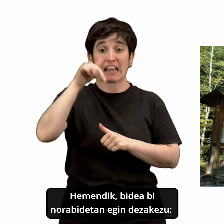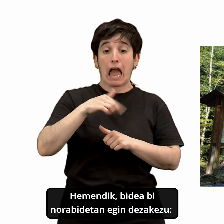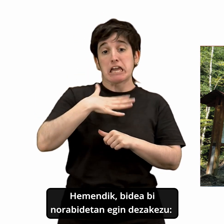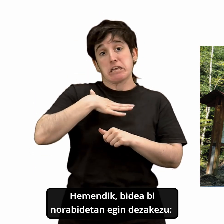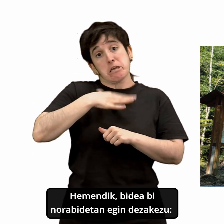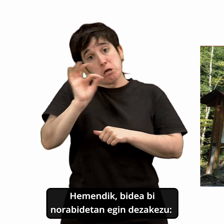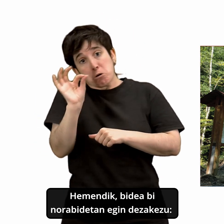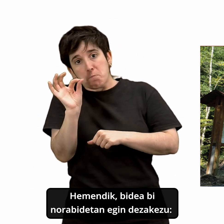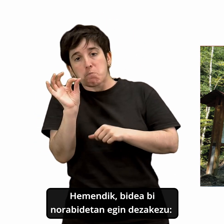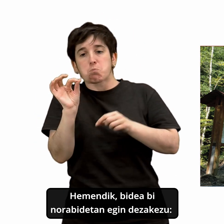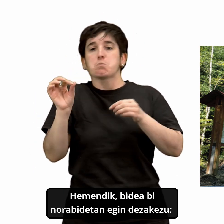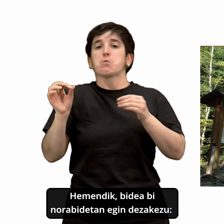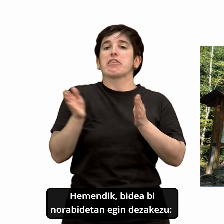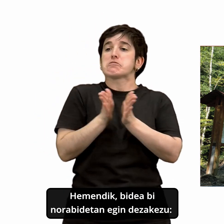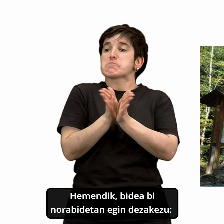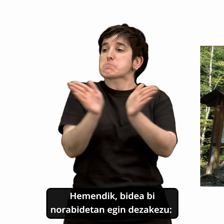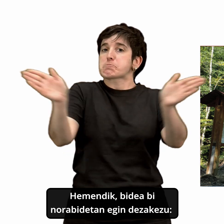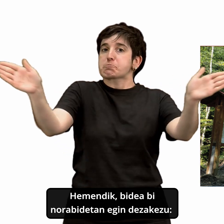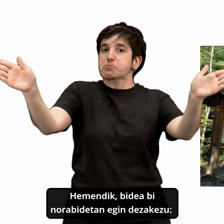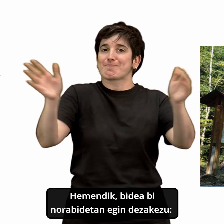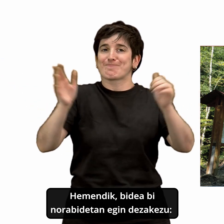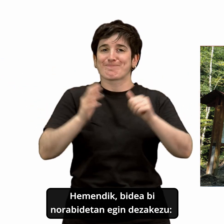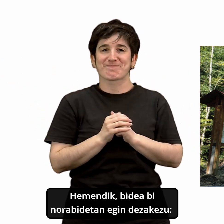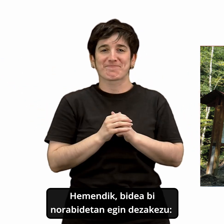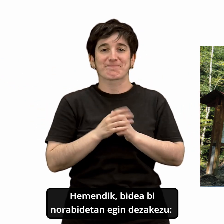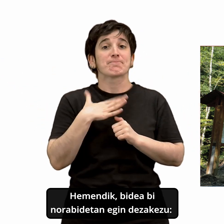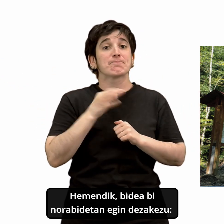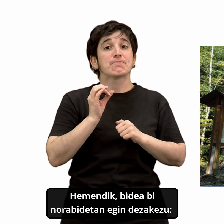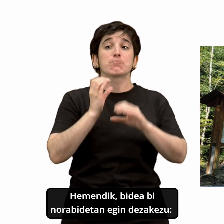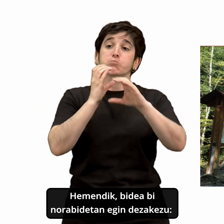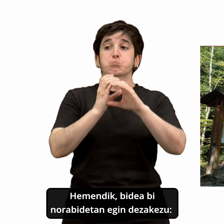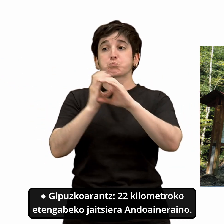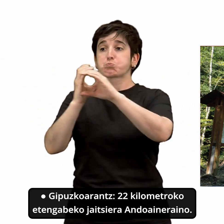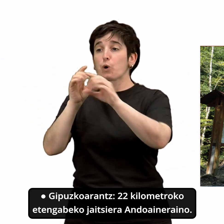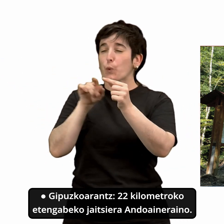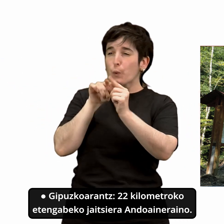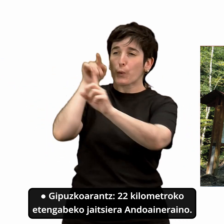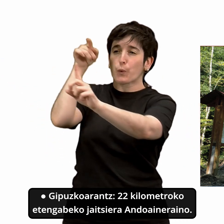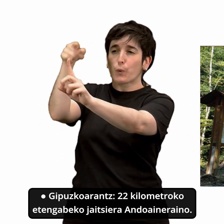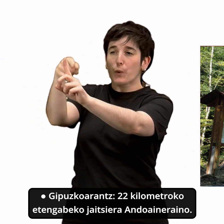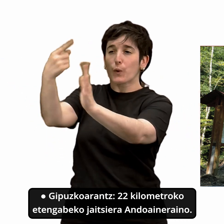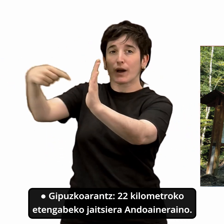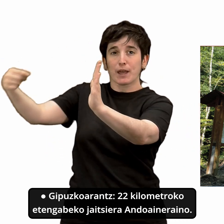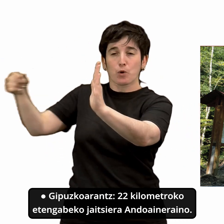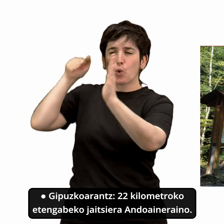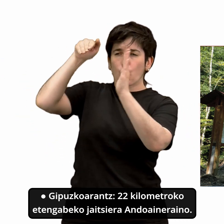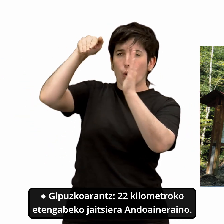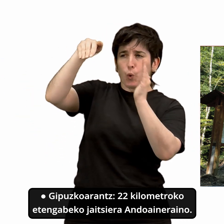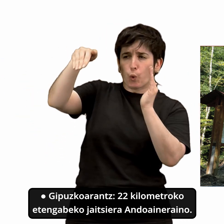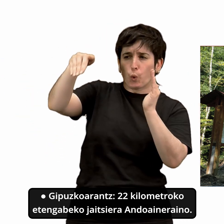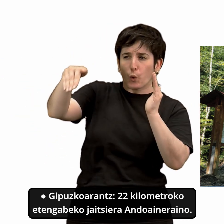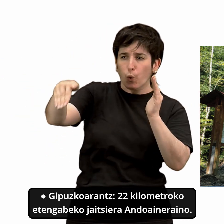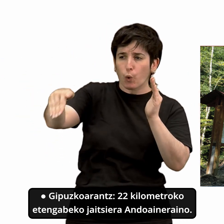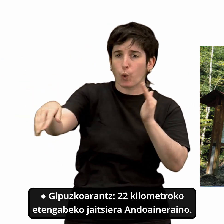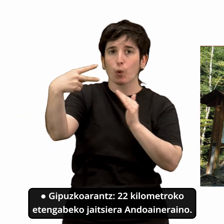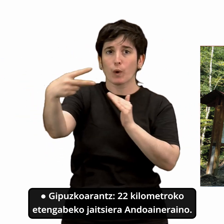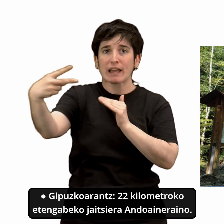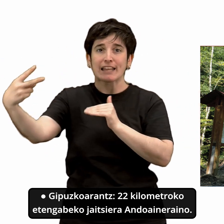Hemendik, bidea 2 norabidetan egin dezakezu. Gipuzkorantz, 22 kilometroko